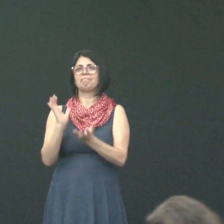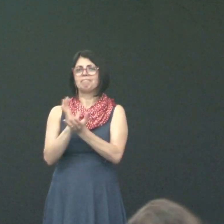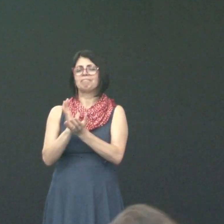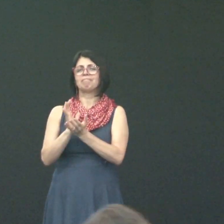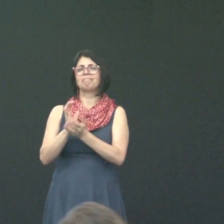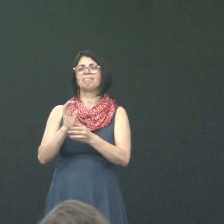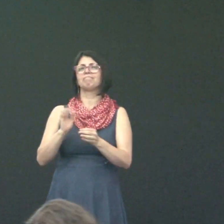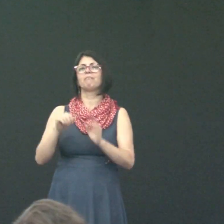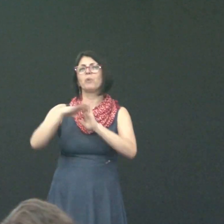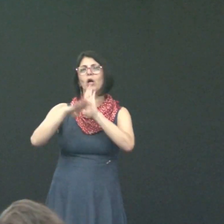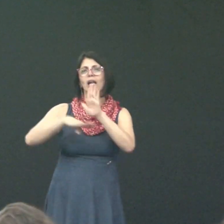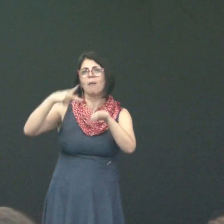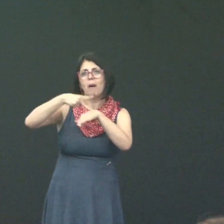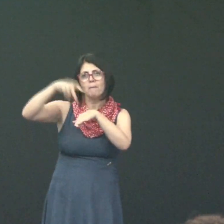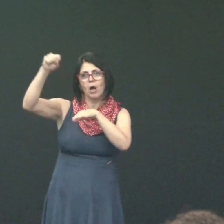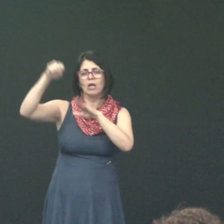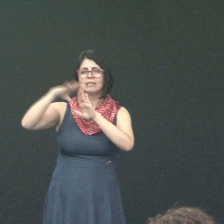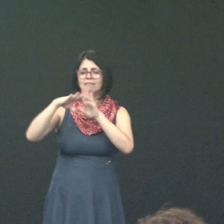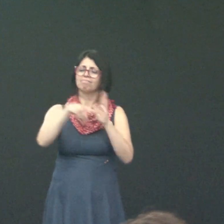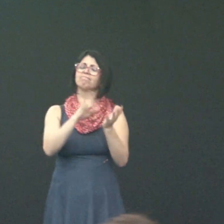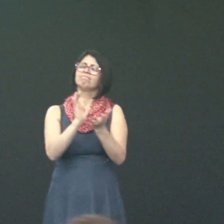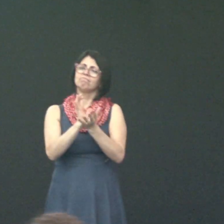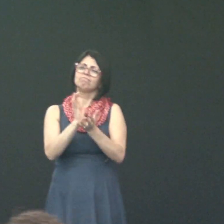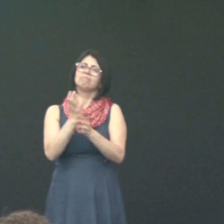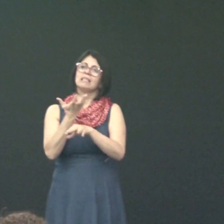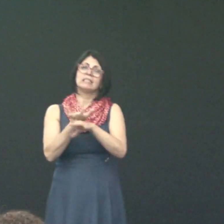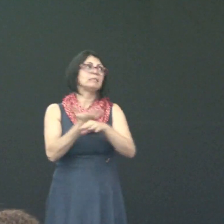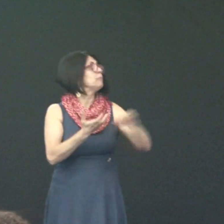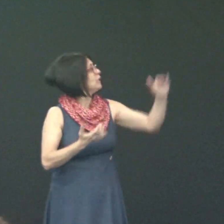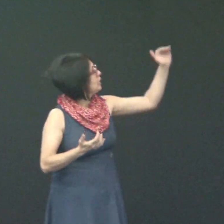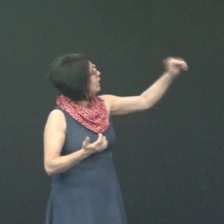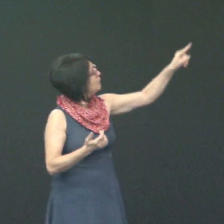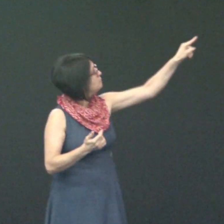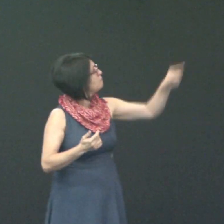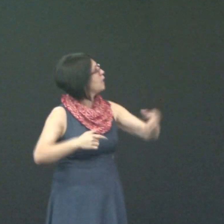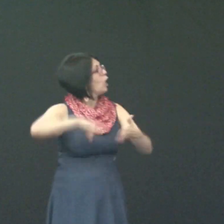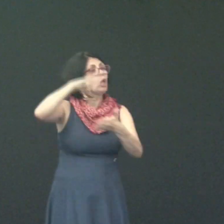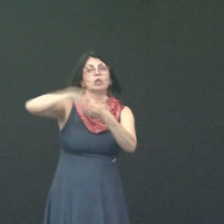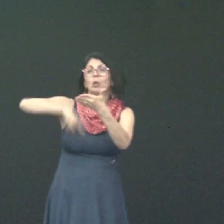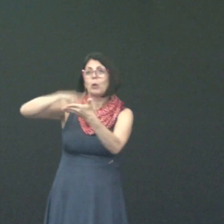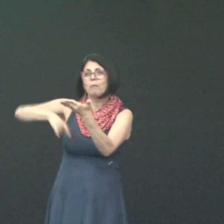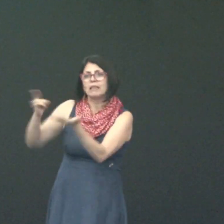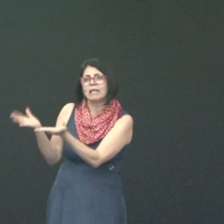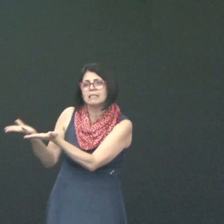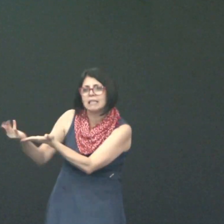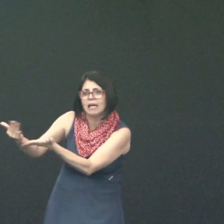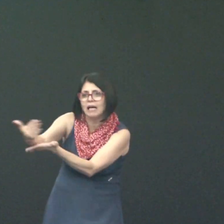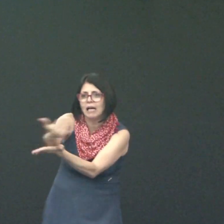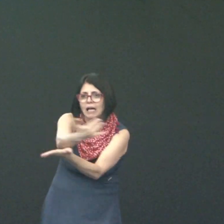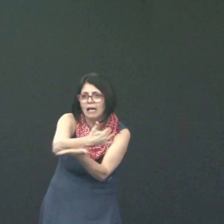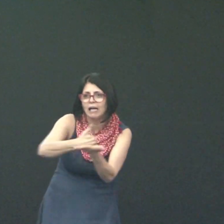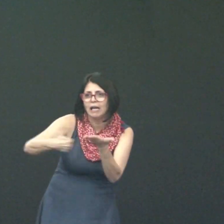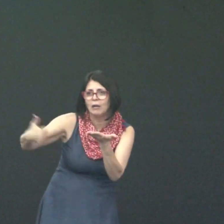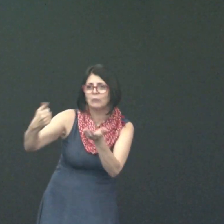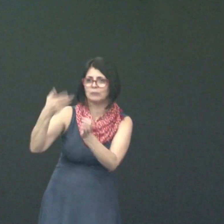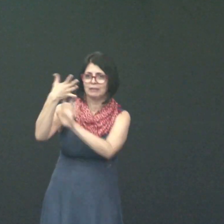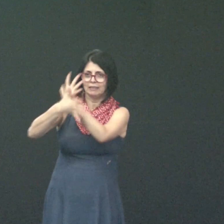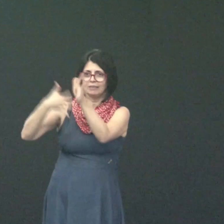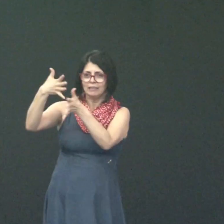Em junho, na UFSC, nós desenvolvemos um trabalho, uma disciplina no programa da pós, em